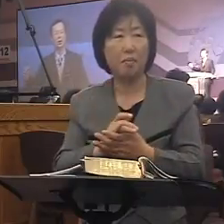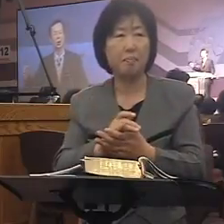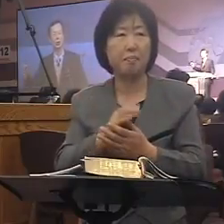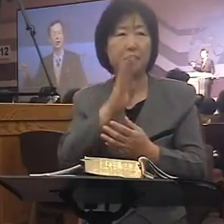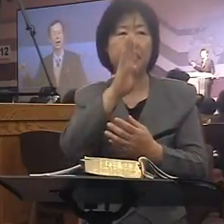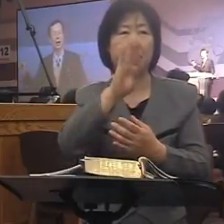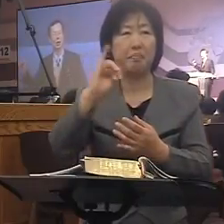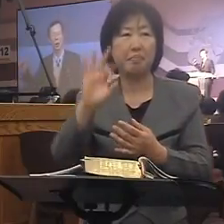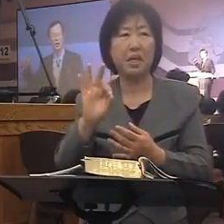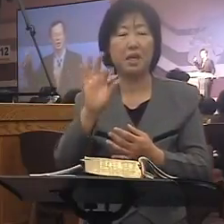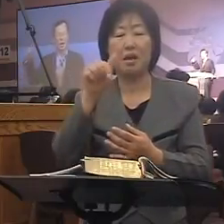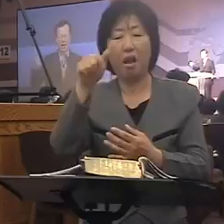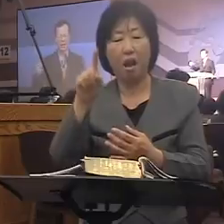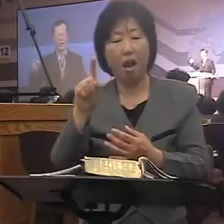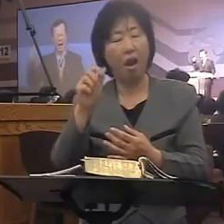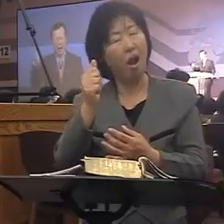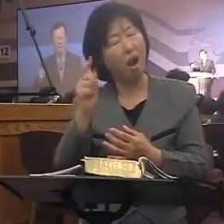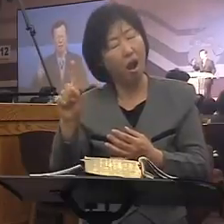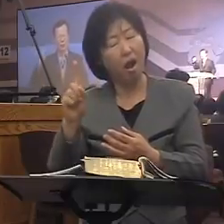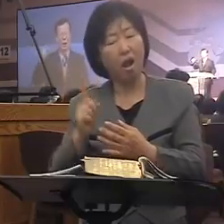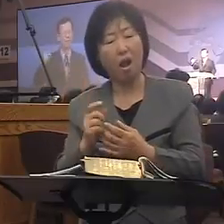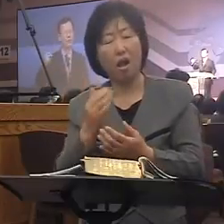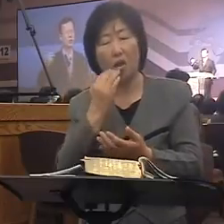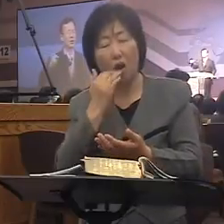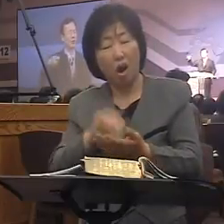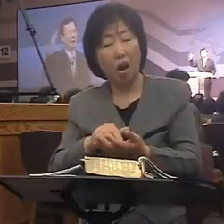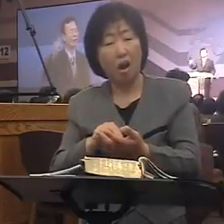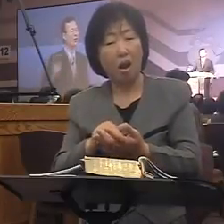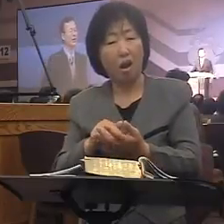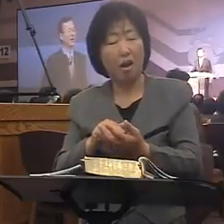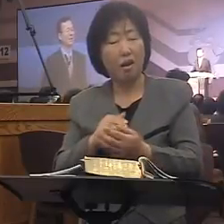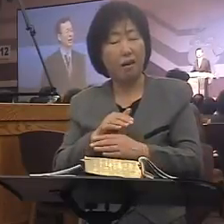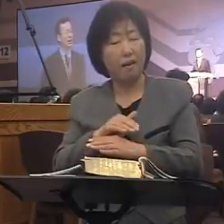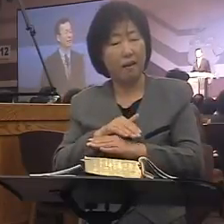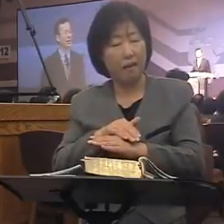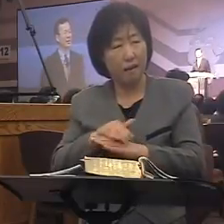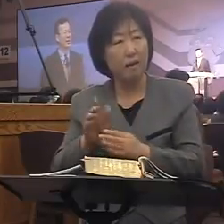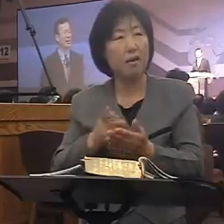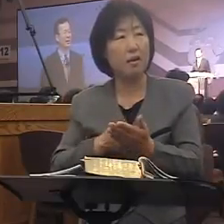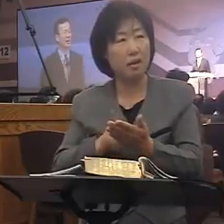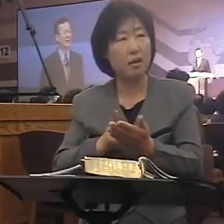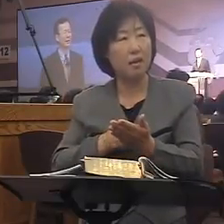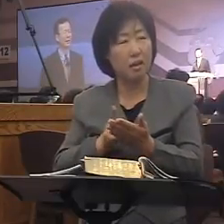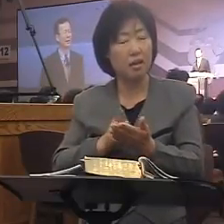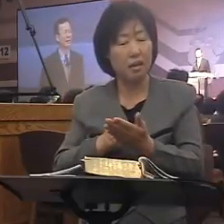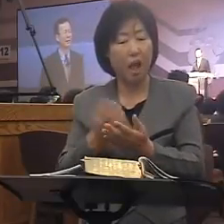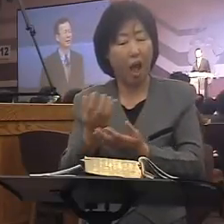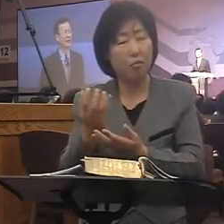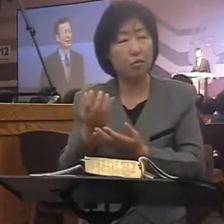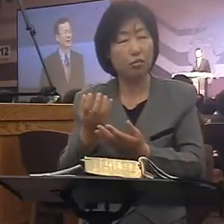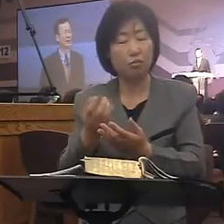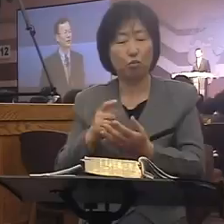빙하와 추위가 돌을 깎는 아픔과 아픔 속에서 만들어진 게 산맥이 아닙니까?